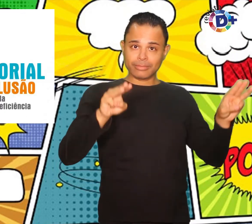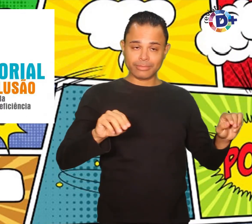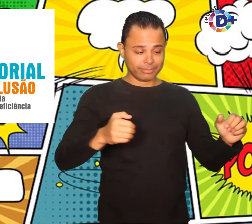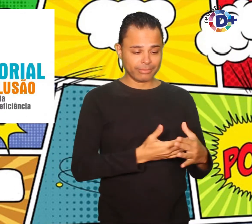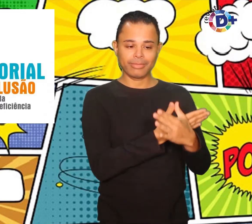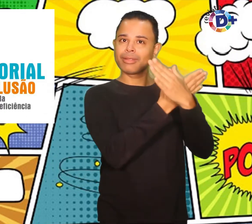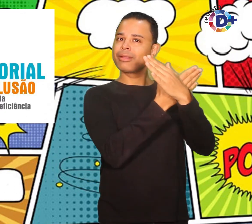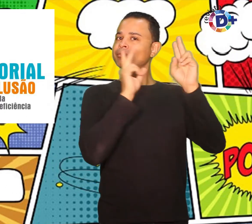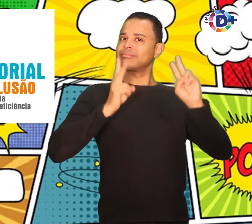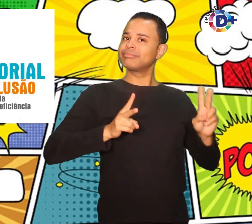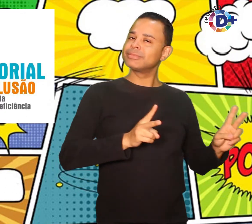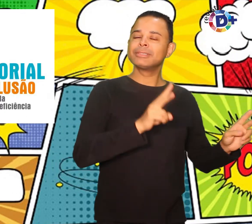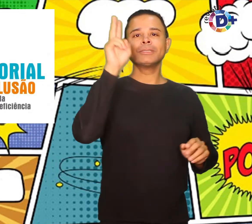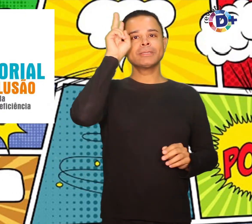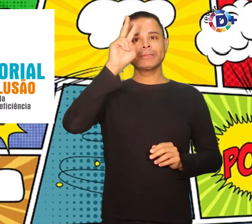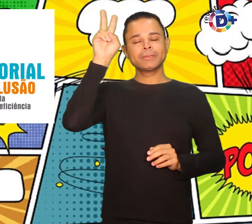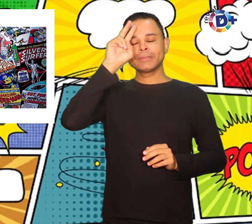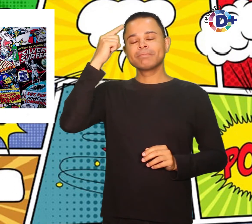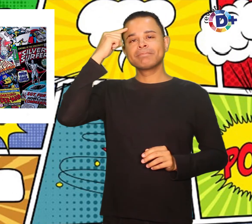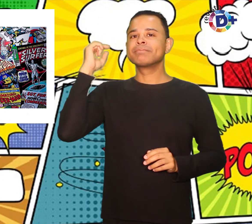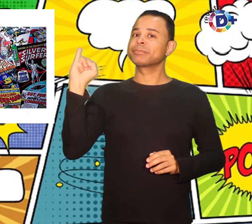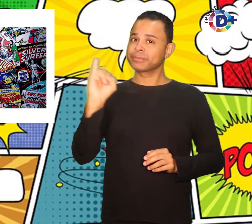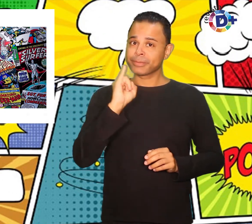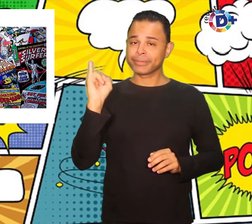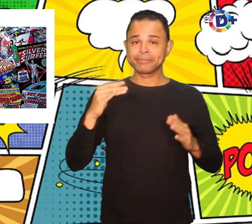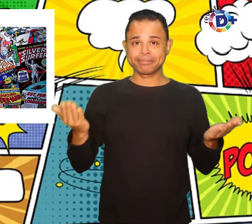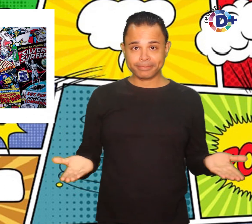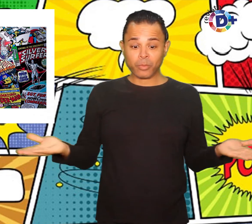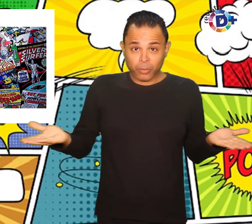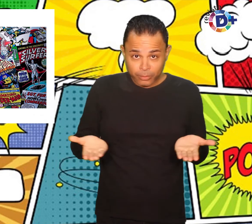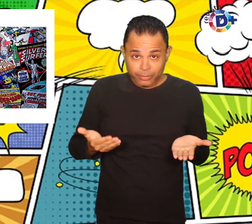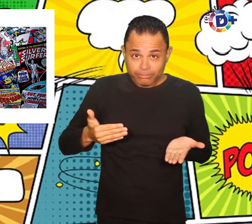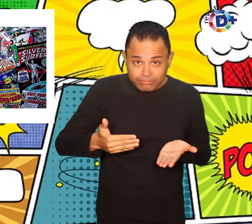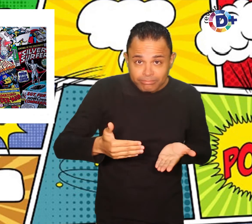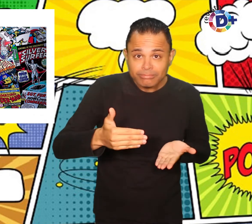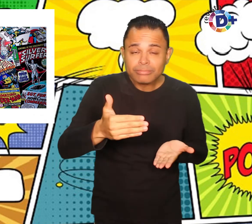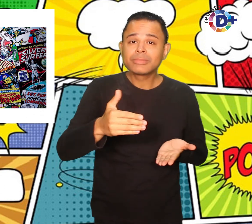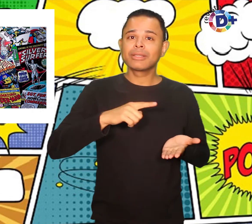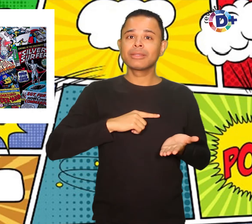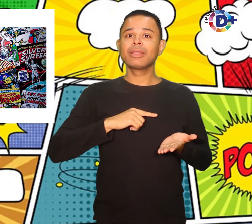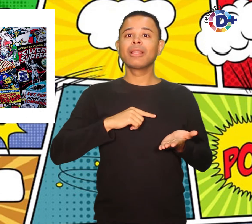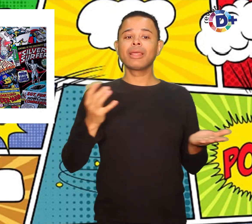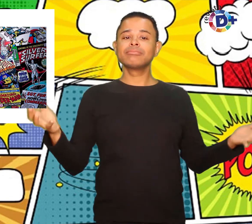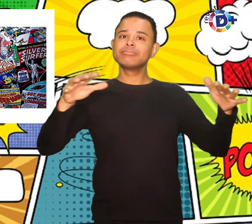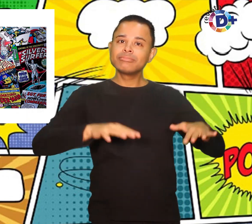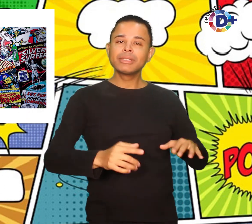podia ficar de fora da celebração portanto hoje acontece um bate papo sobre hqs